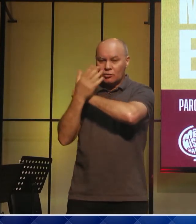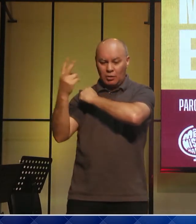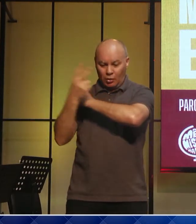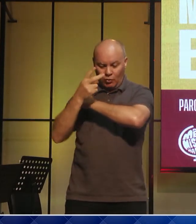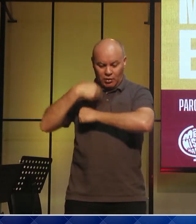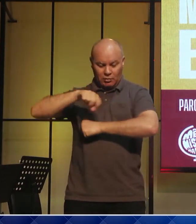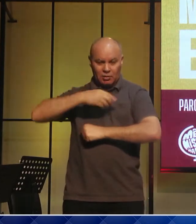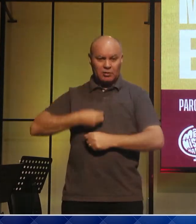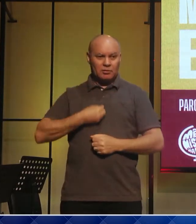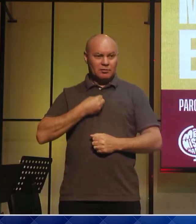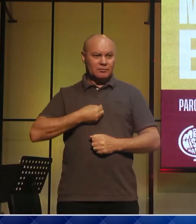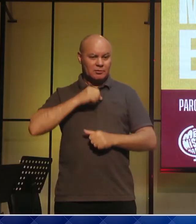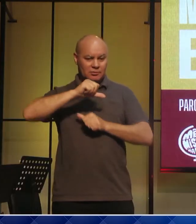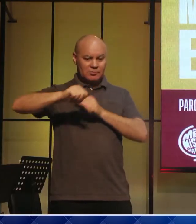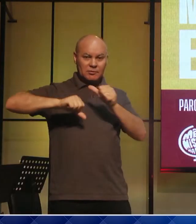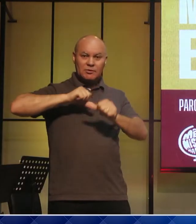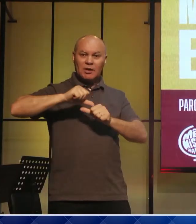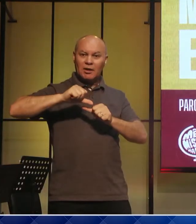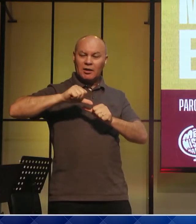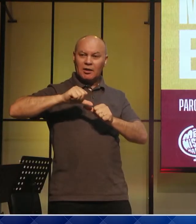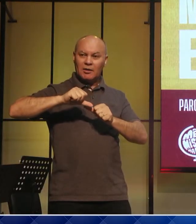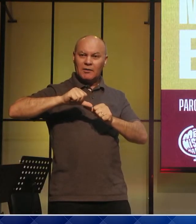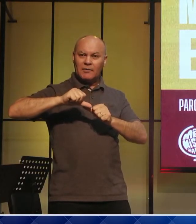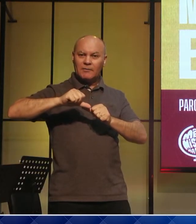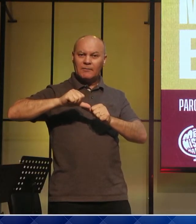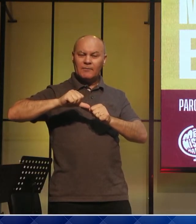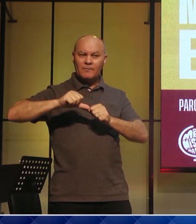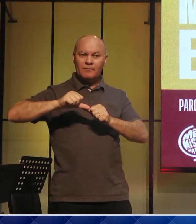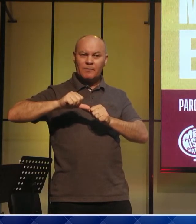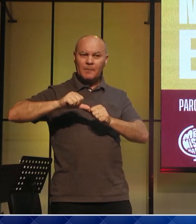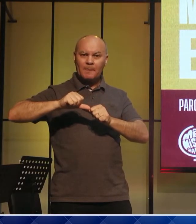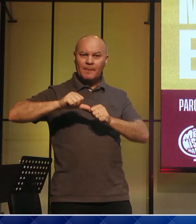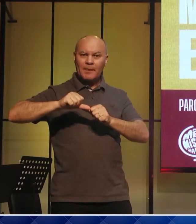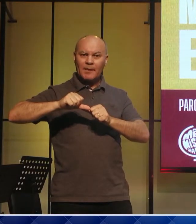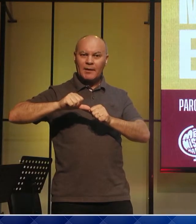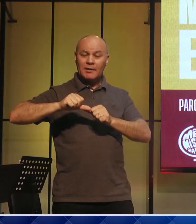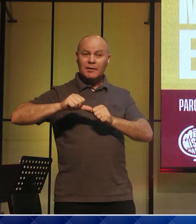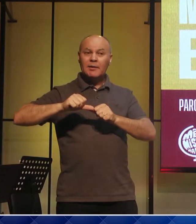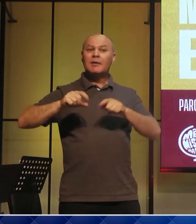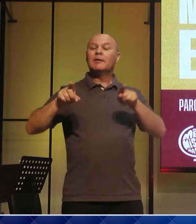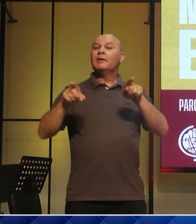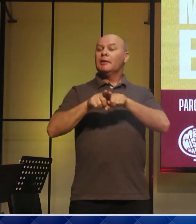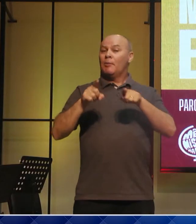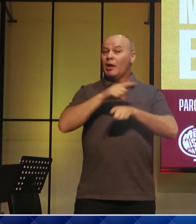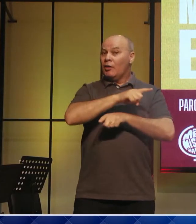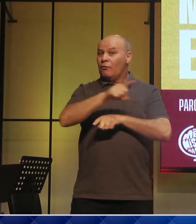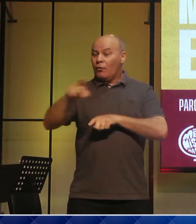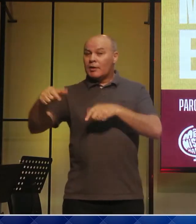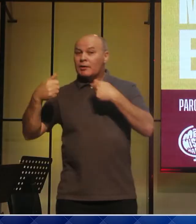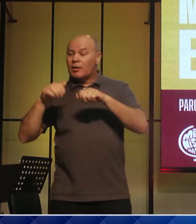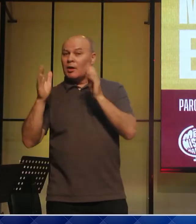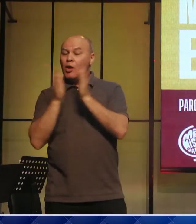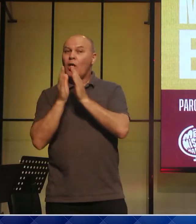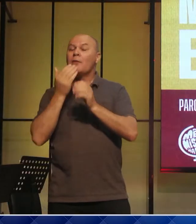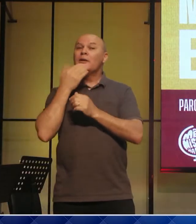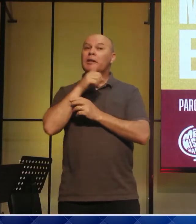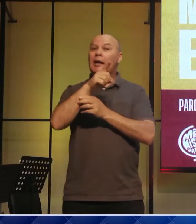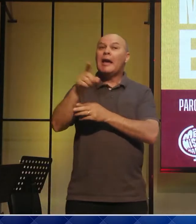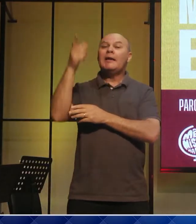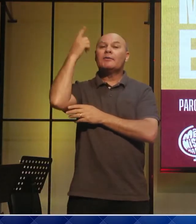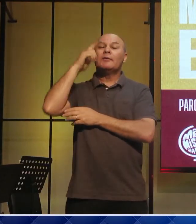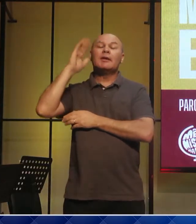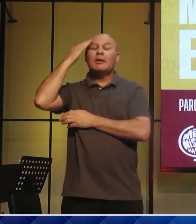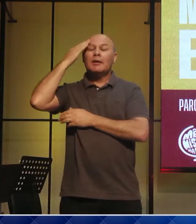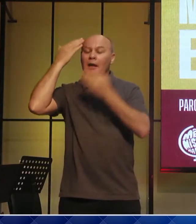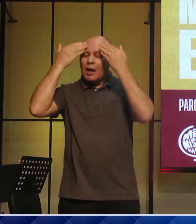Para que eles também sejam santificados na verdade. Não peço somente por esses, mas também por aqueles que vieram a crer em mim por meio da palavra que